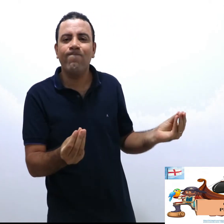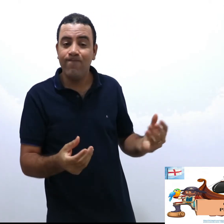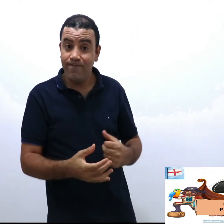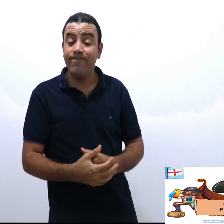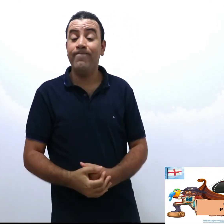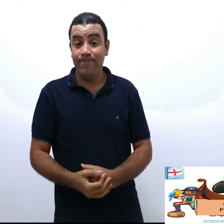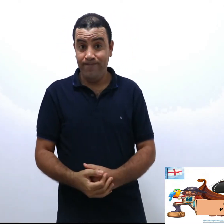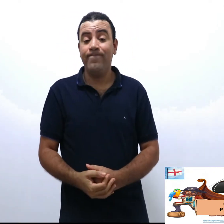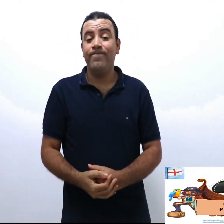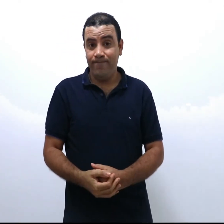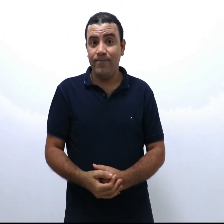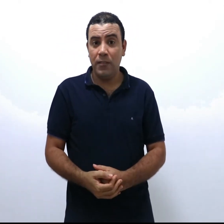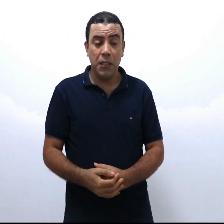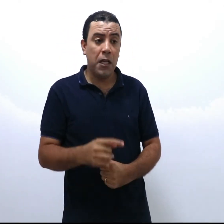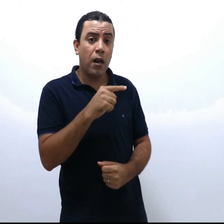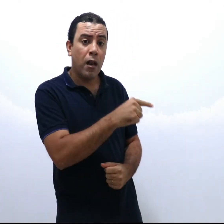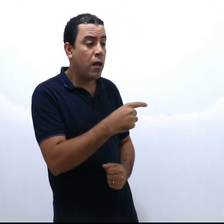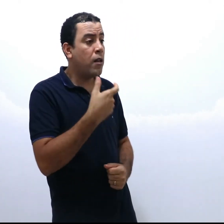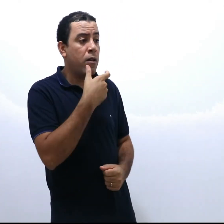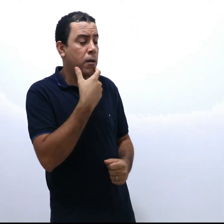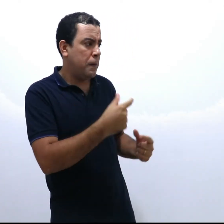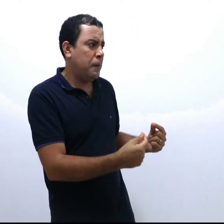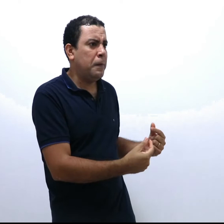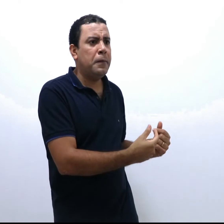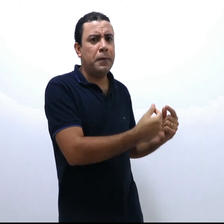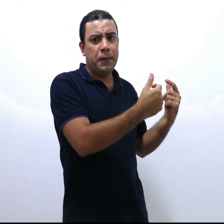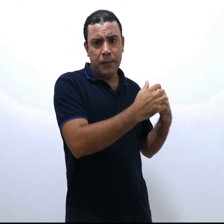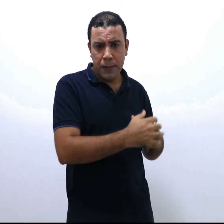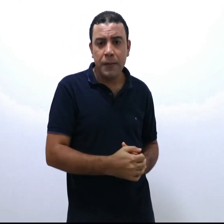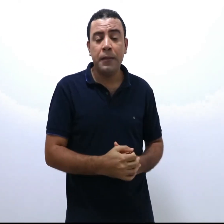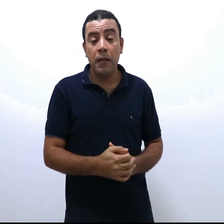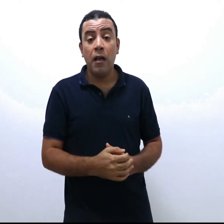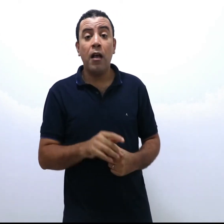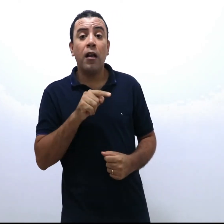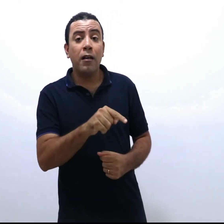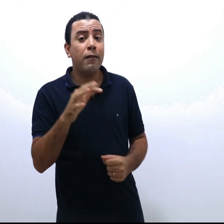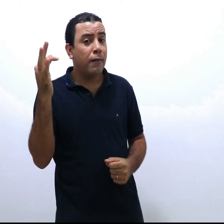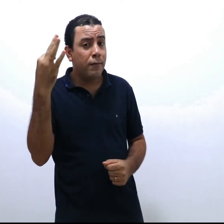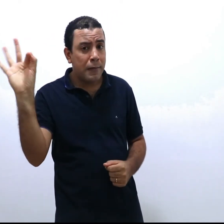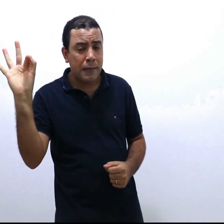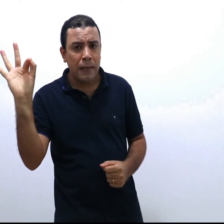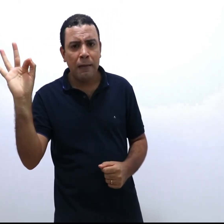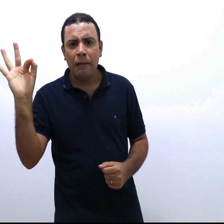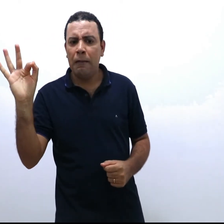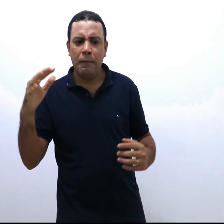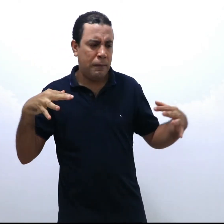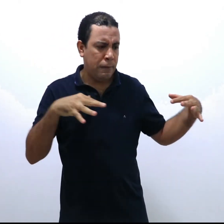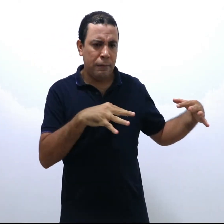havia uma navegação muito intensa naquela época. A Inglaterra começou a prosperar, mas na França